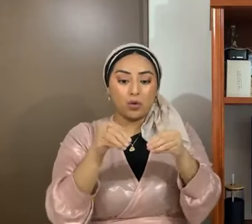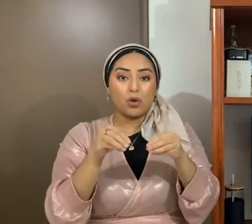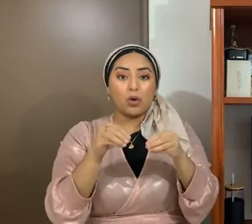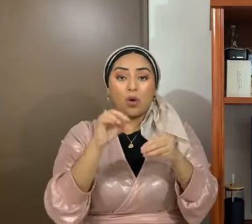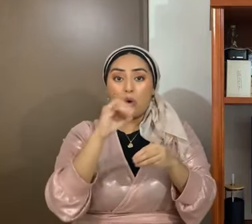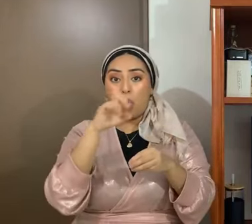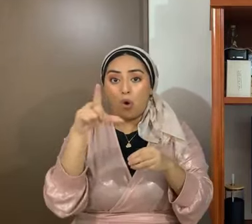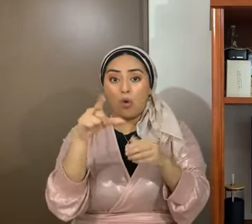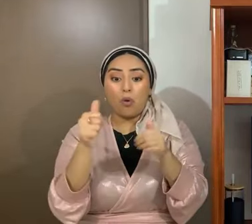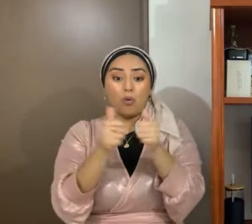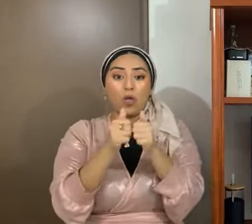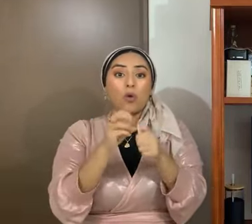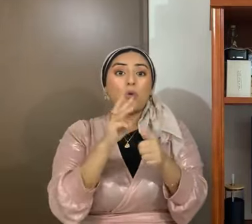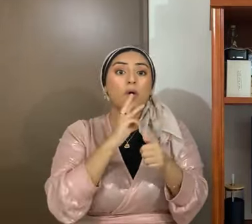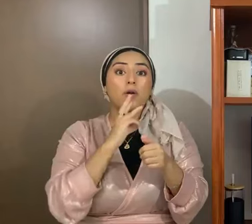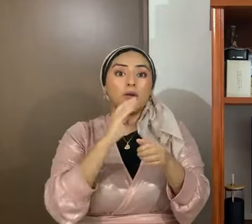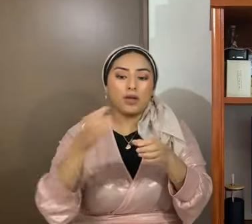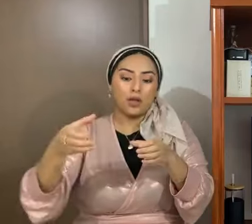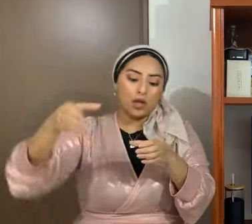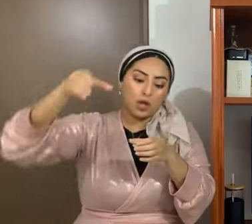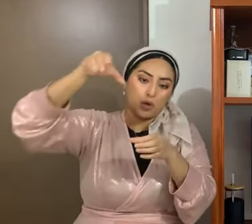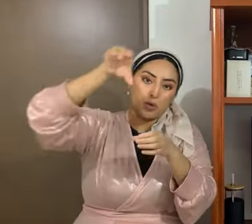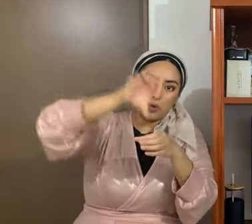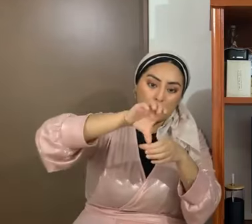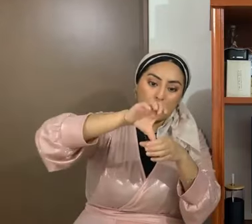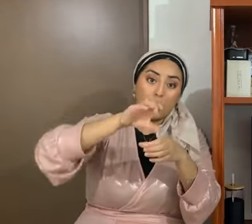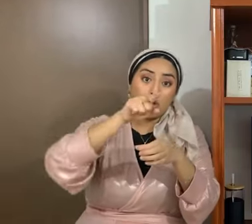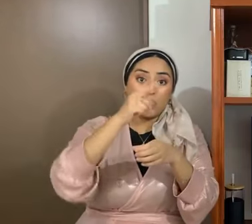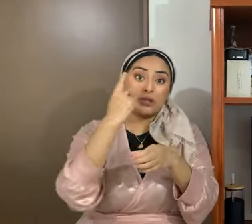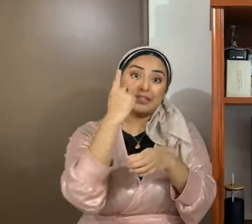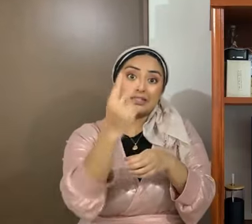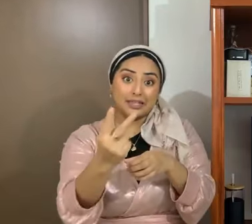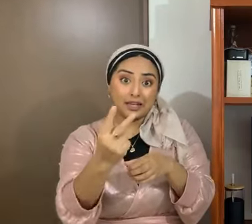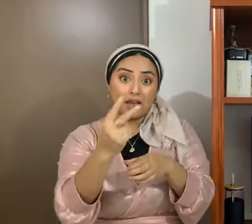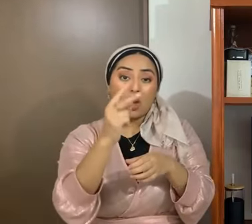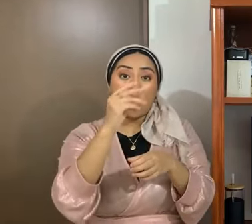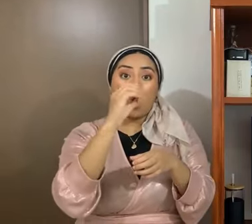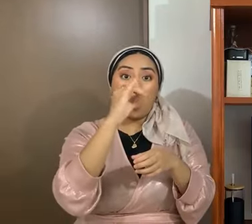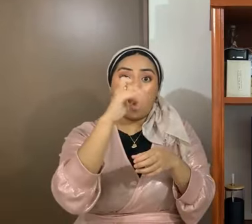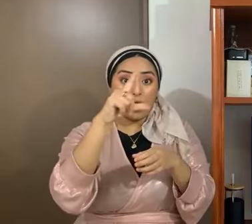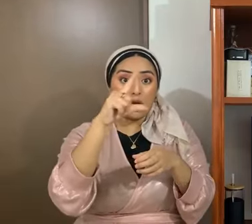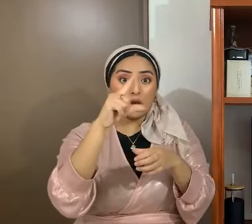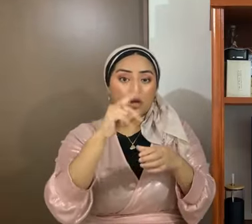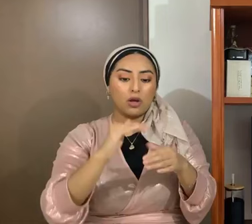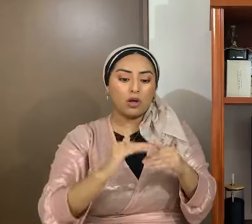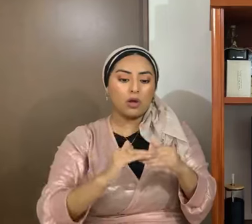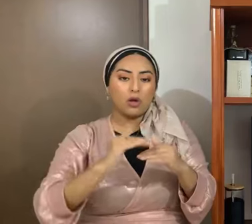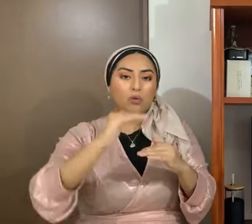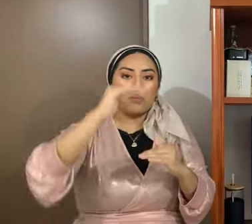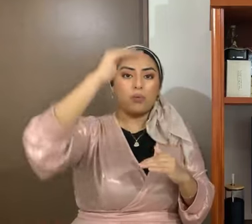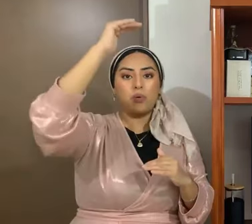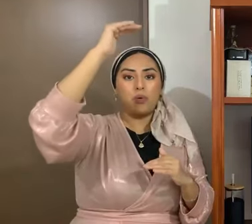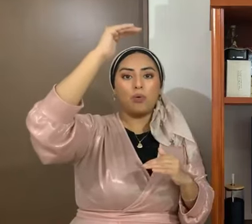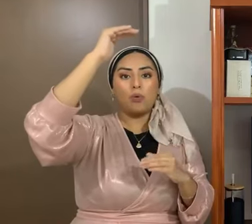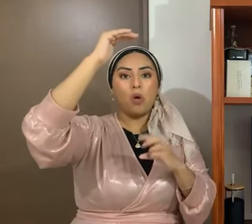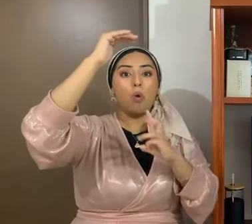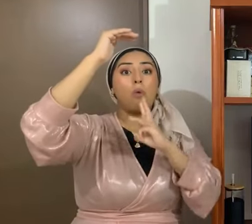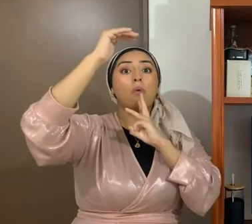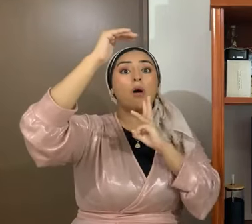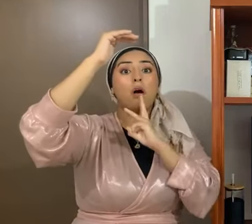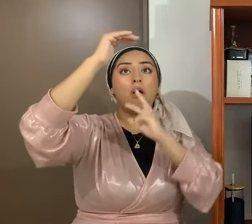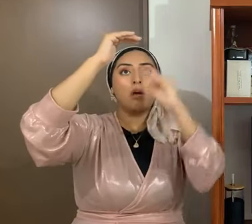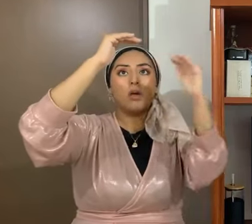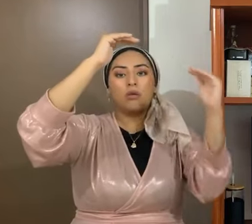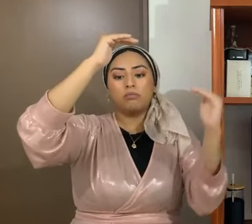de olivo con agua, entonces va a ver que el aceite sube en un vaso, por ejemplo, ¿verdad? Ponemos agua, aceite, y